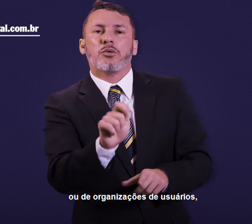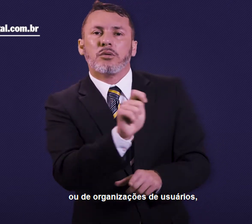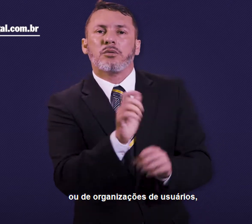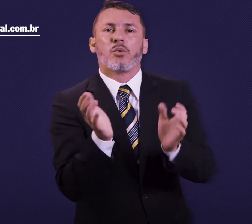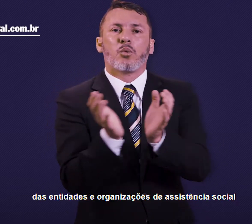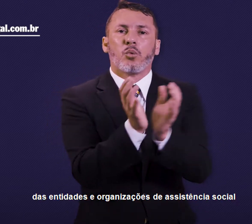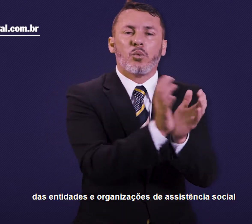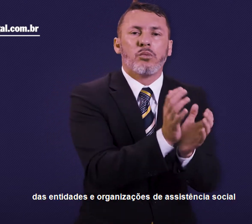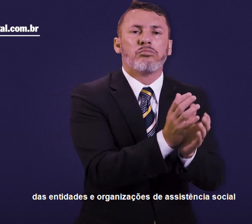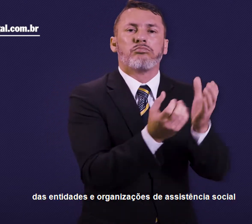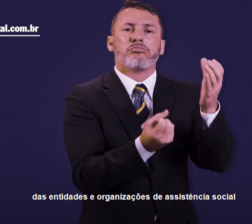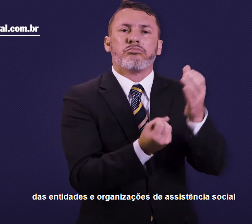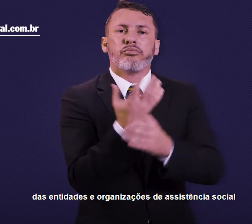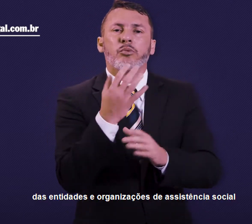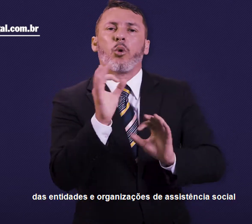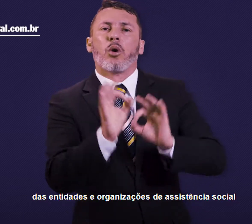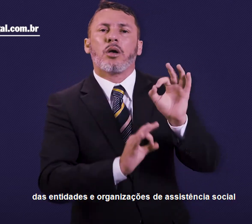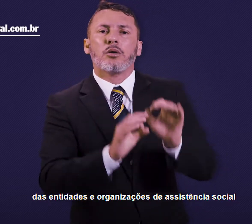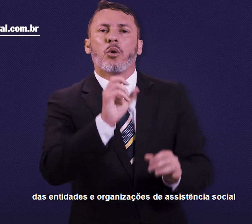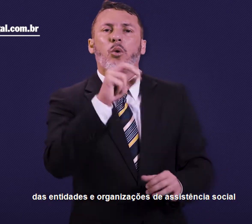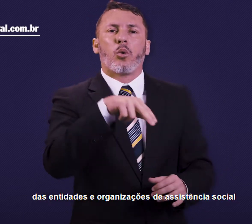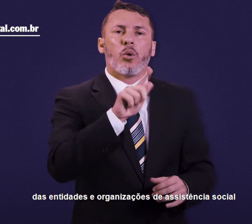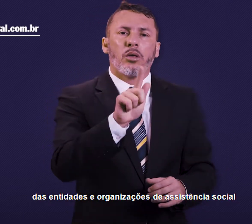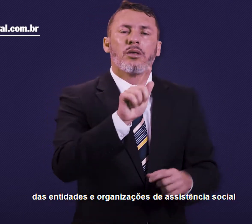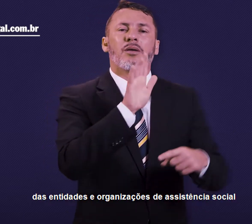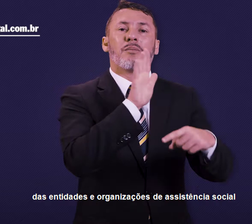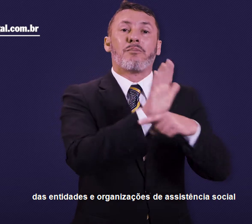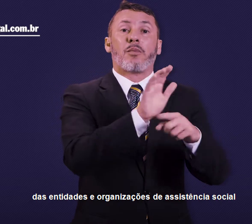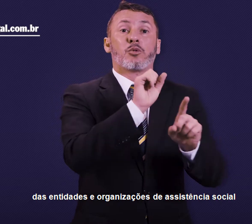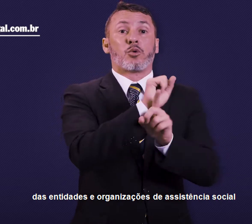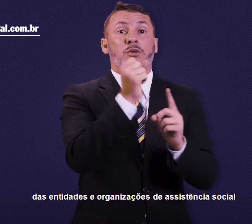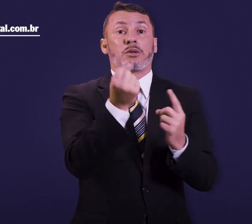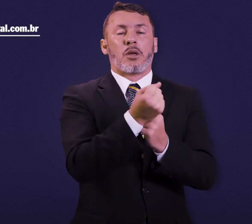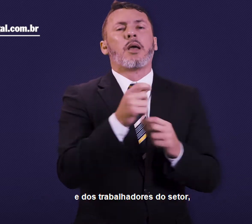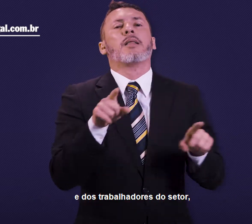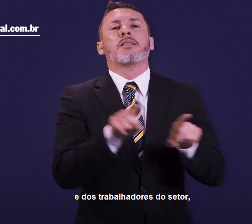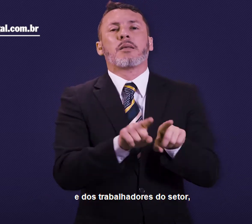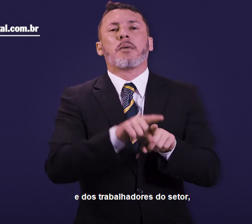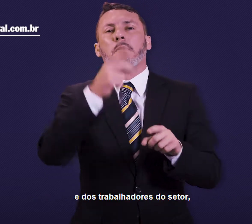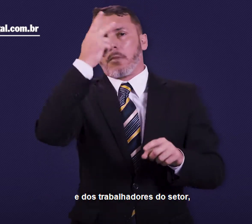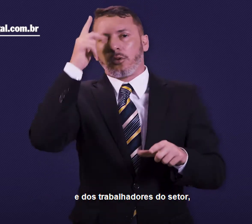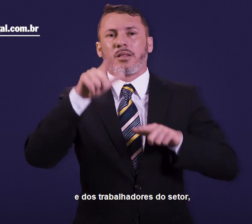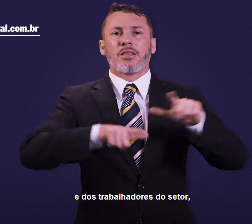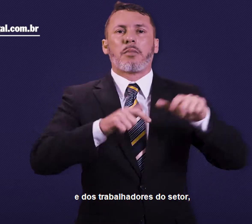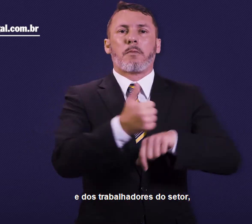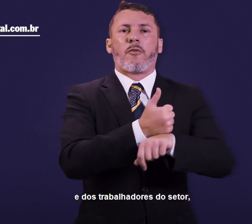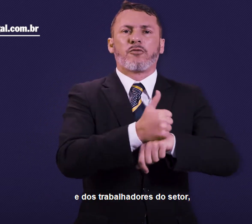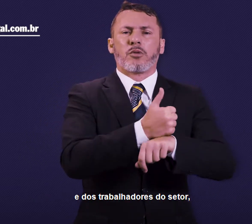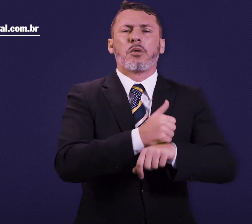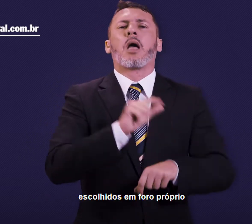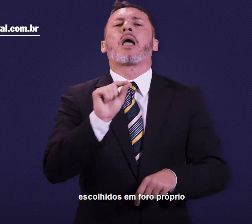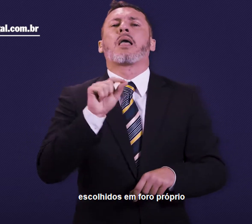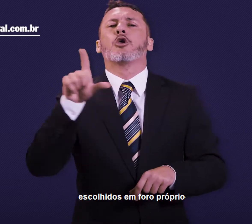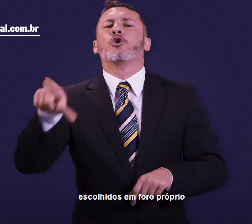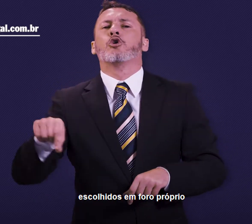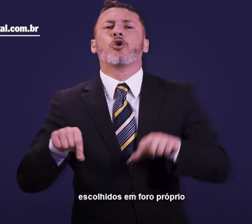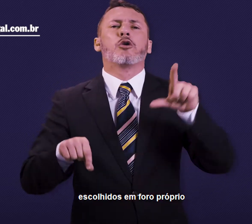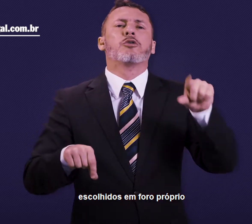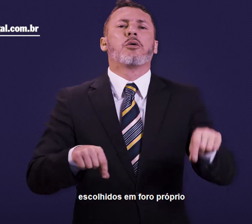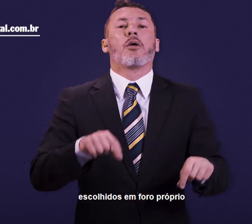usuários, das entidades e organizações de assistência social e dos trabalhadores do setor, escolhidos em foro